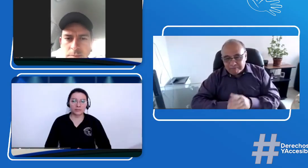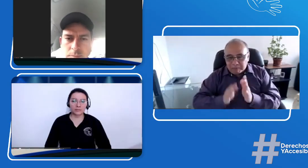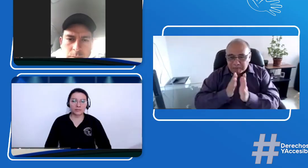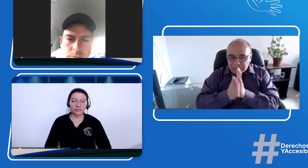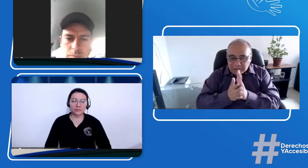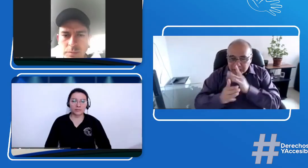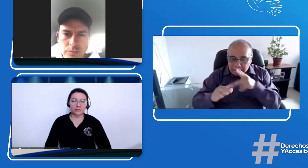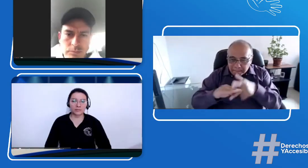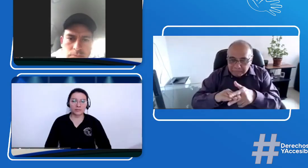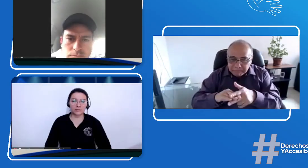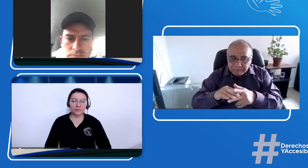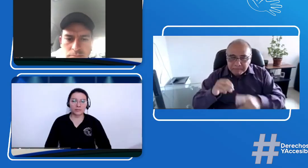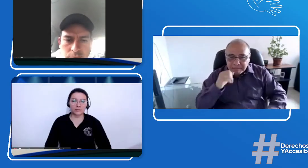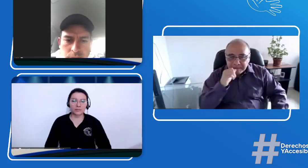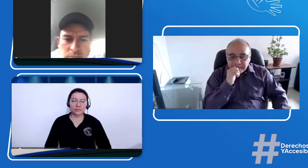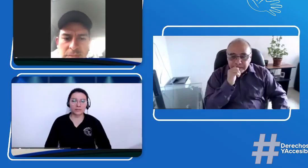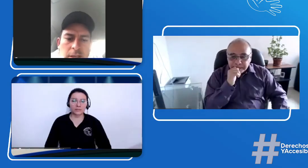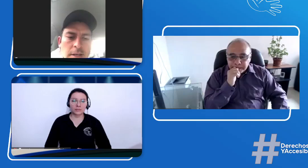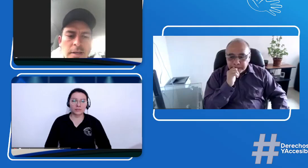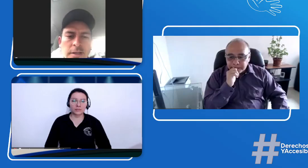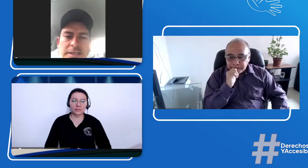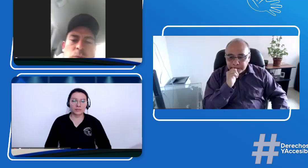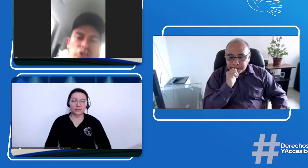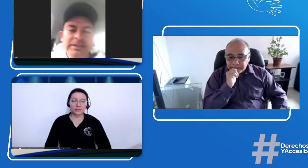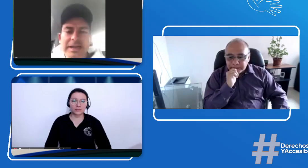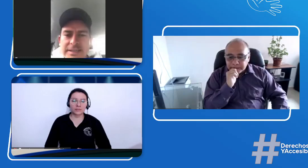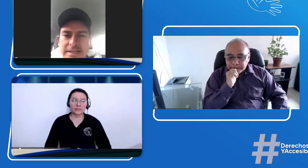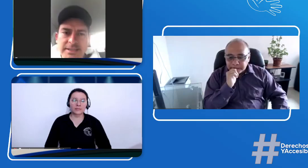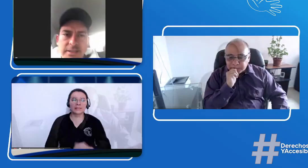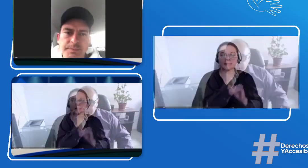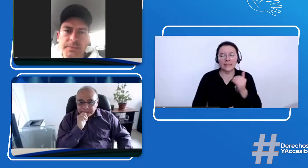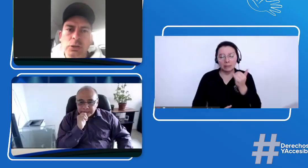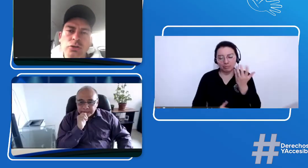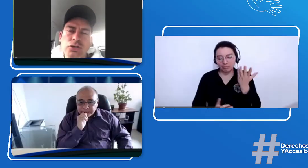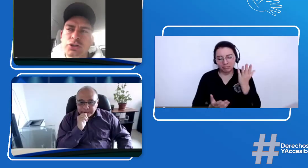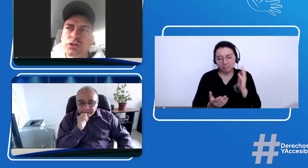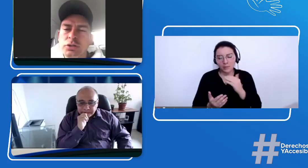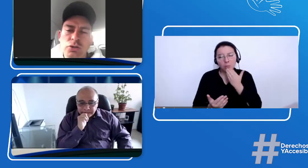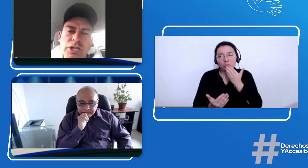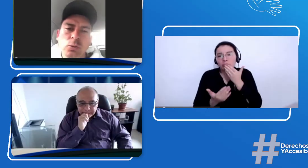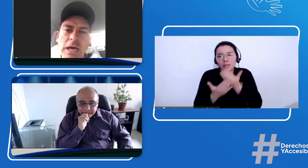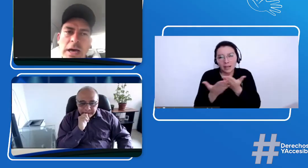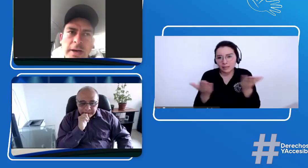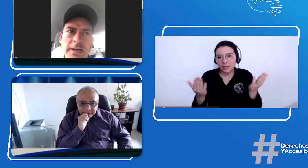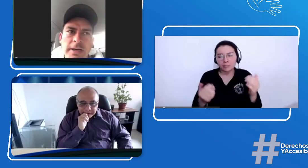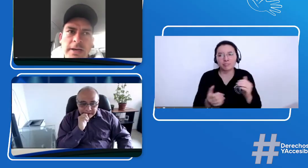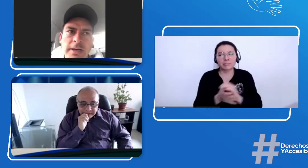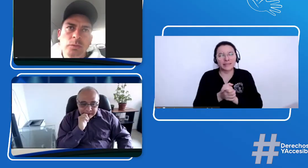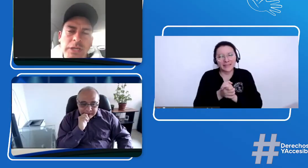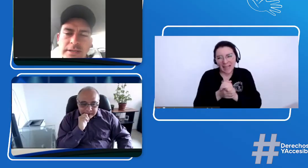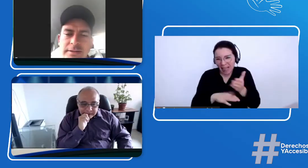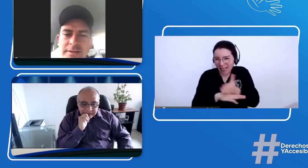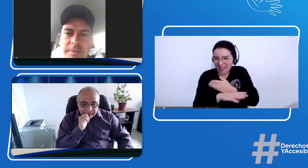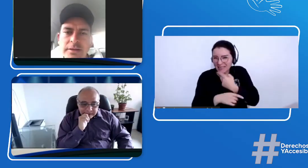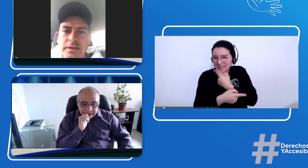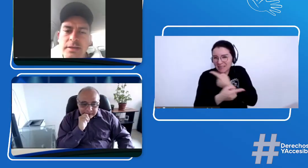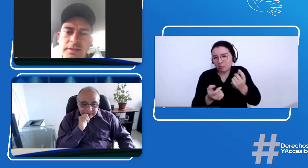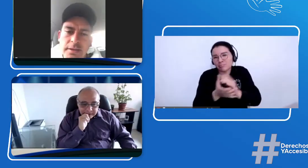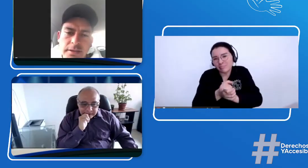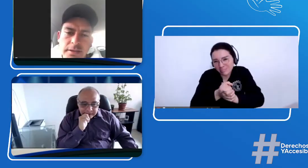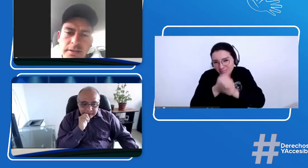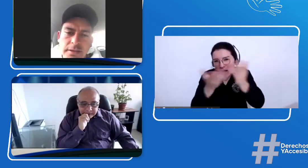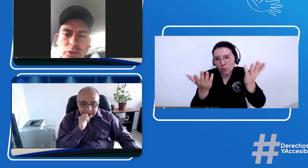podemos continuar, doctor Daniel. Sí, muchas gracias. Los saludaba muy